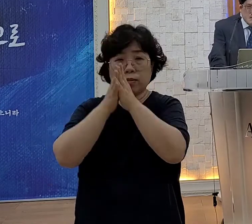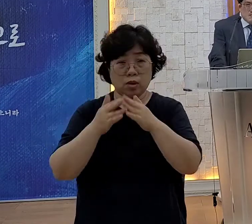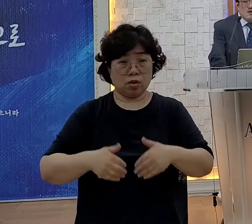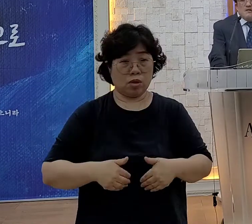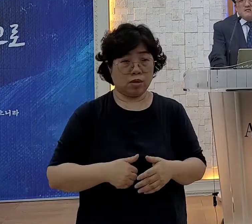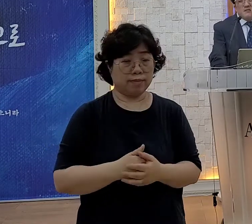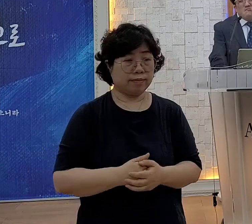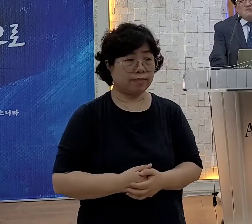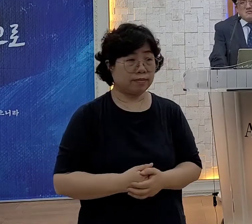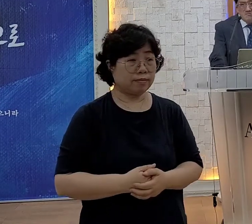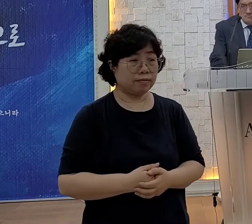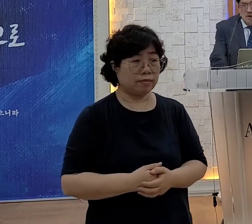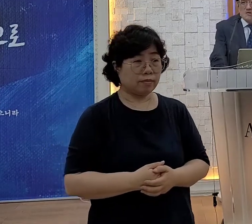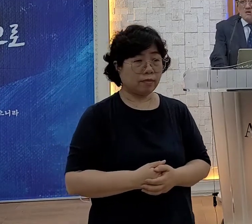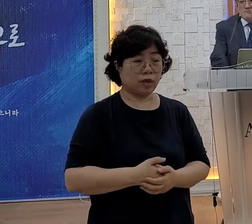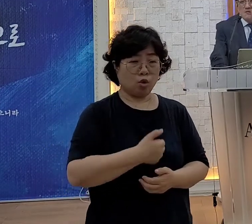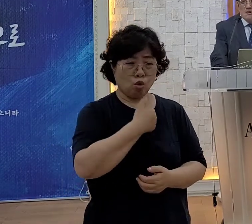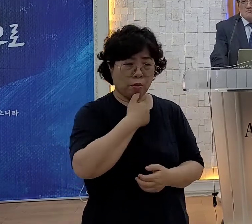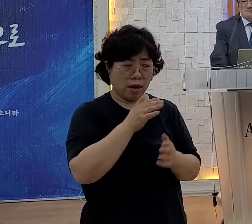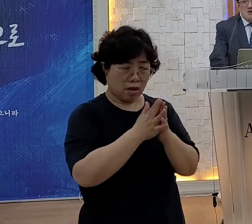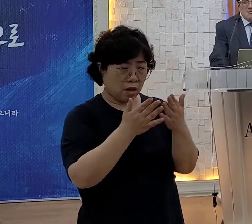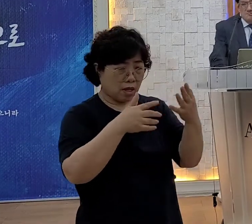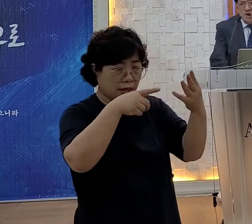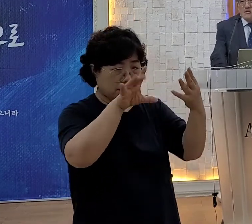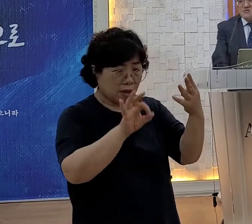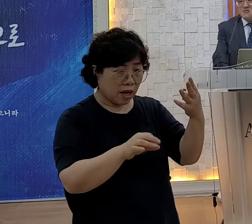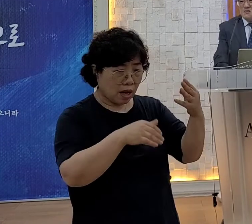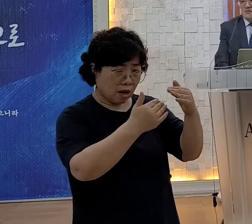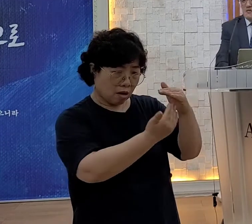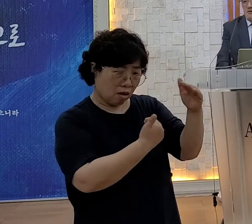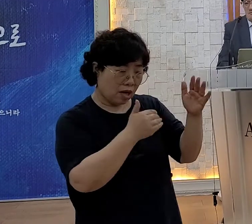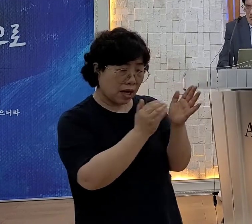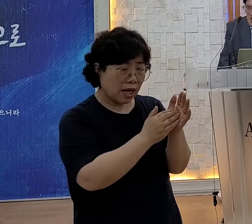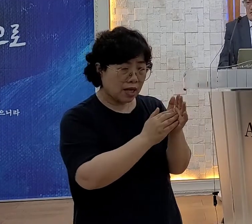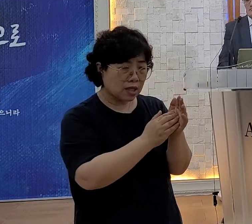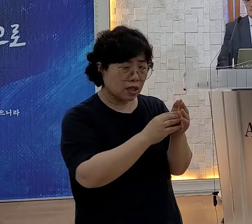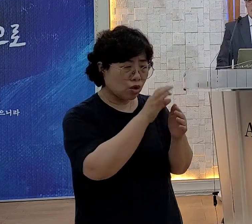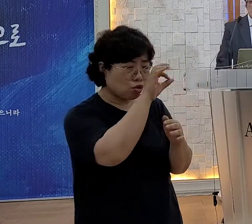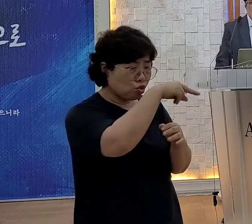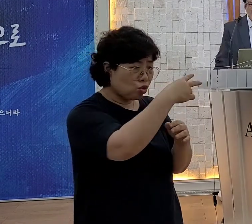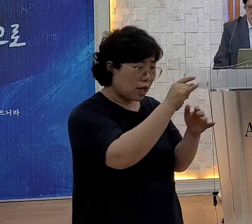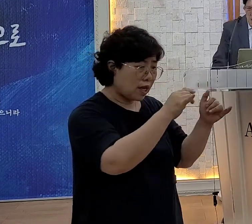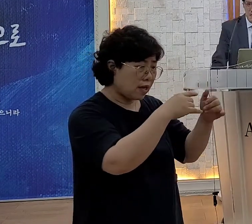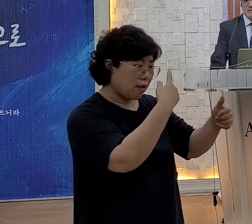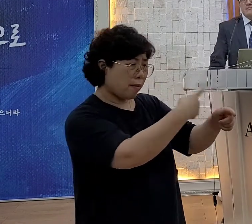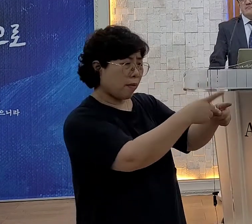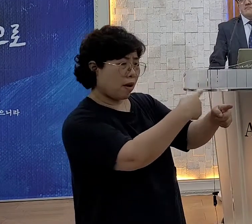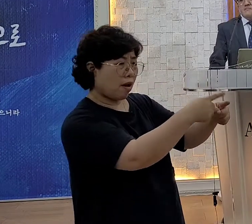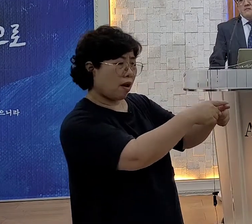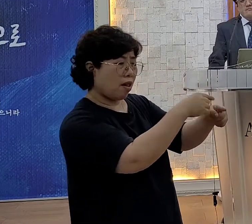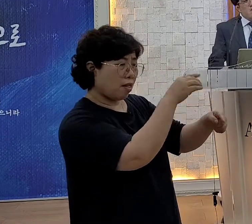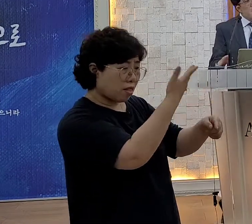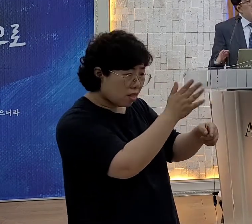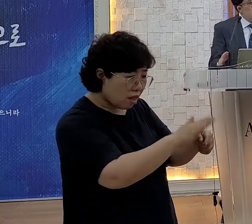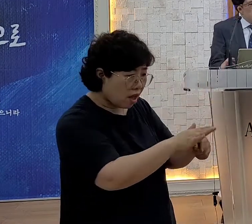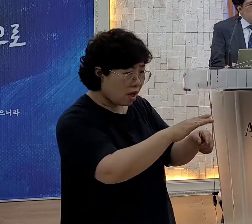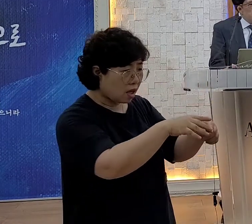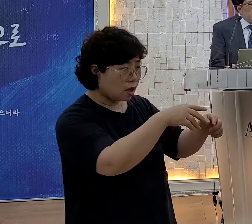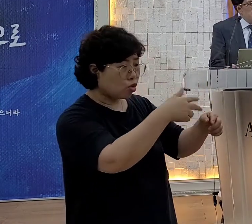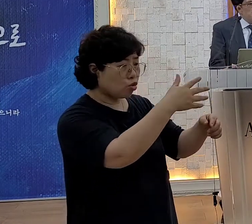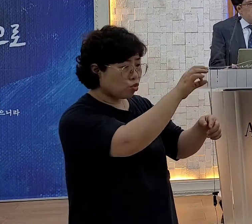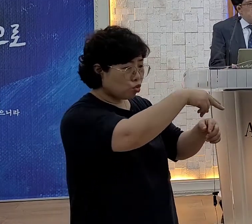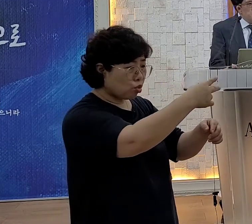초반에 그렇게 우리를 자꾸 죄인이라고 유대인들 욕하면서 이게 바로 너야. 이게 너야. 왜 이렇게